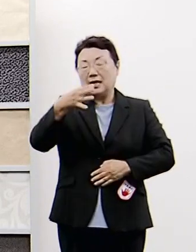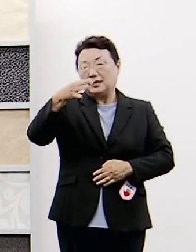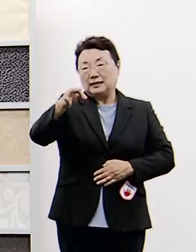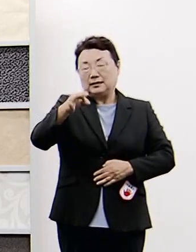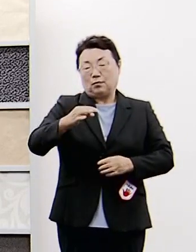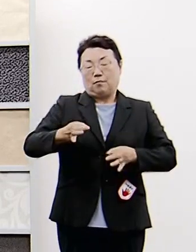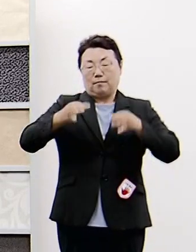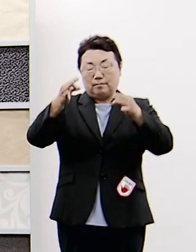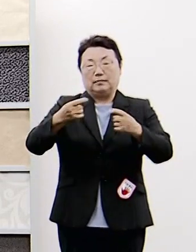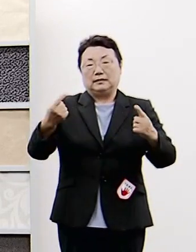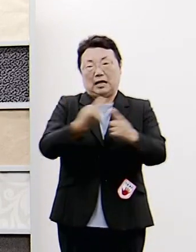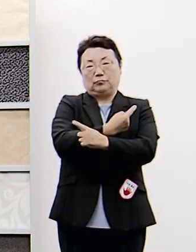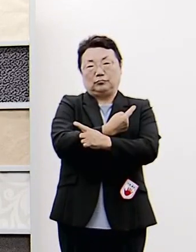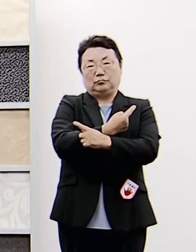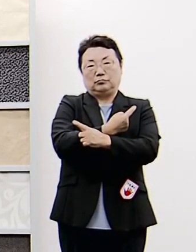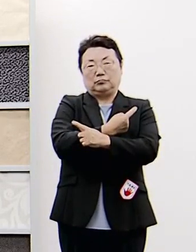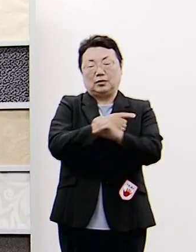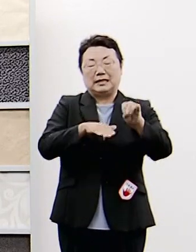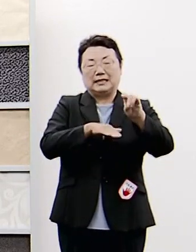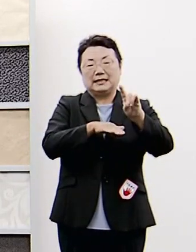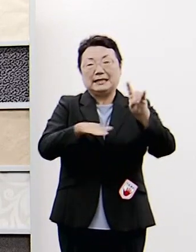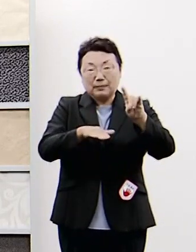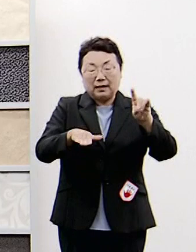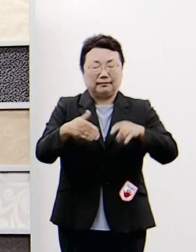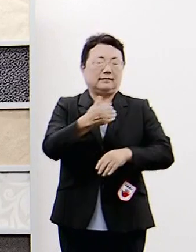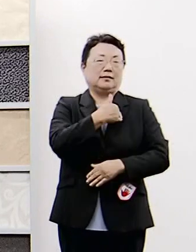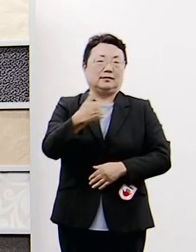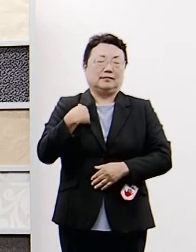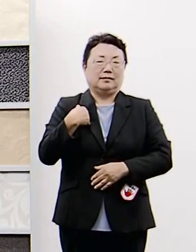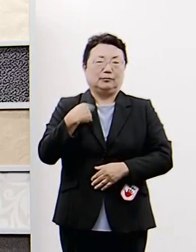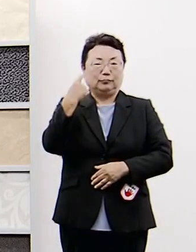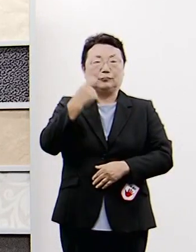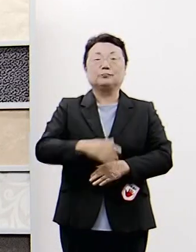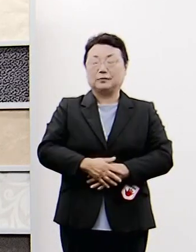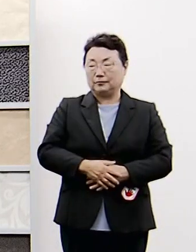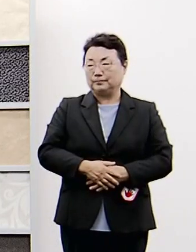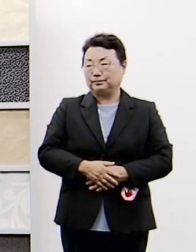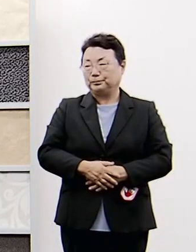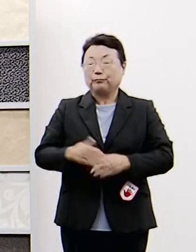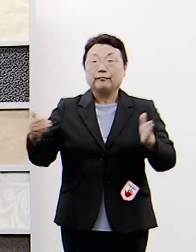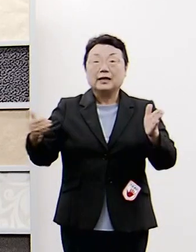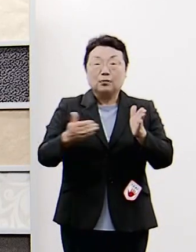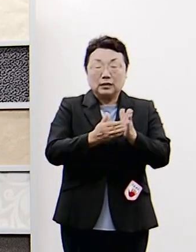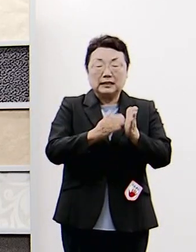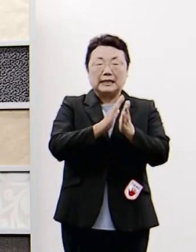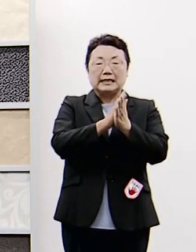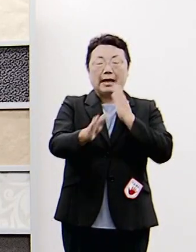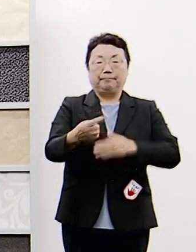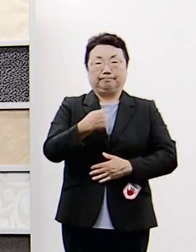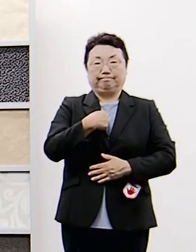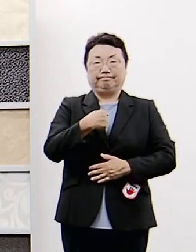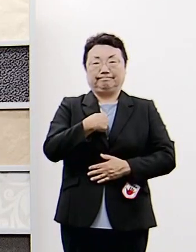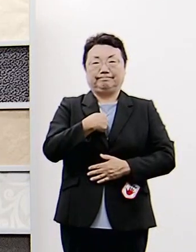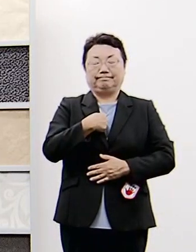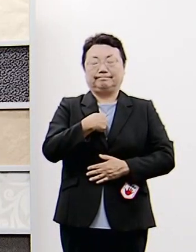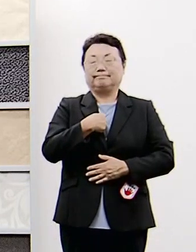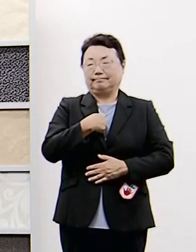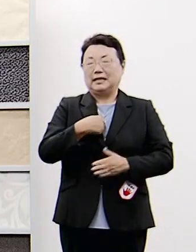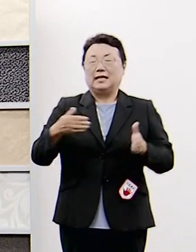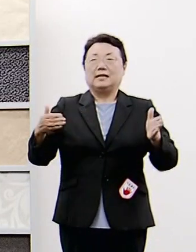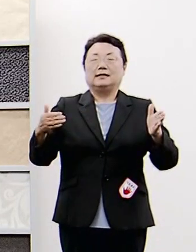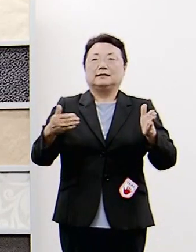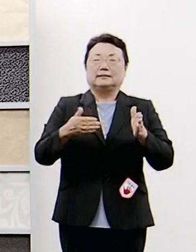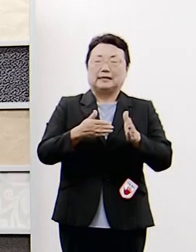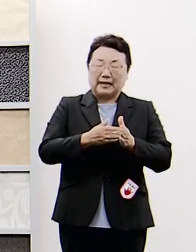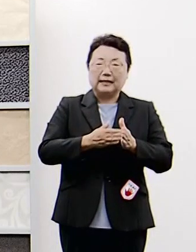の基盤が形成できたということであります最後に山梨県としての最大